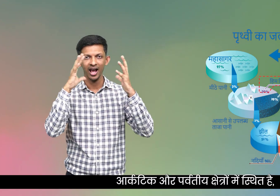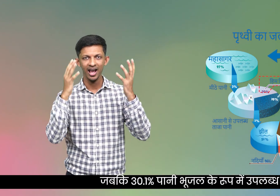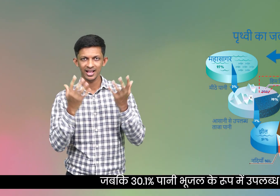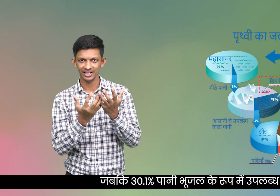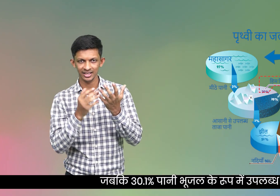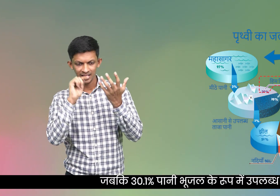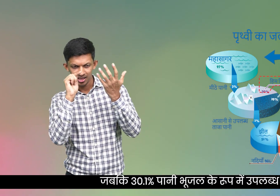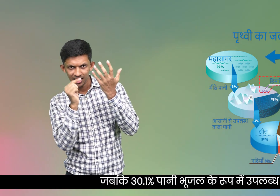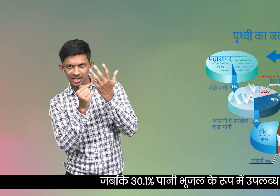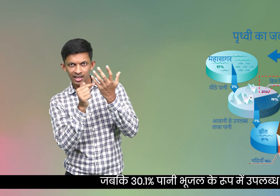जबकि